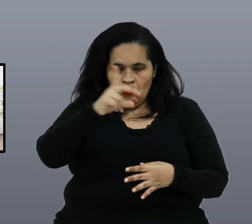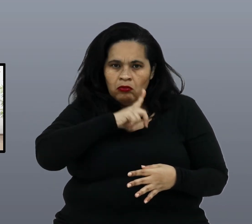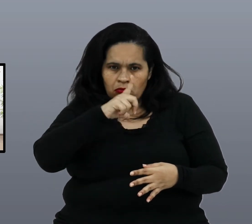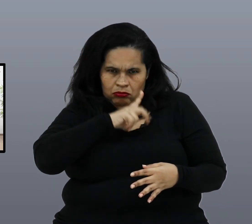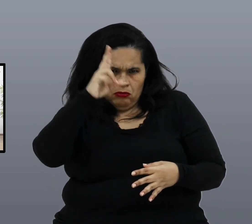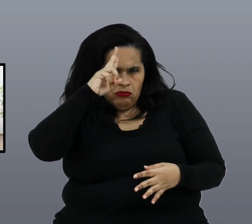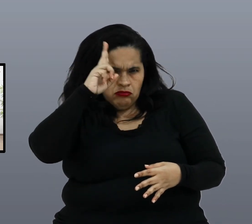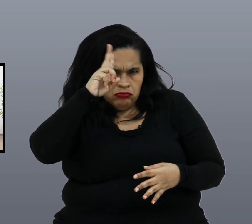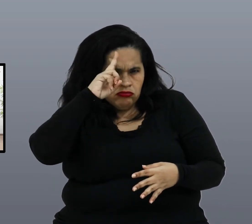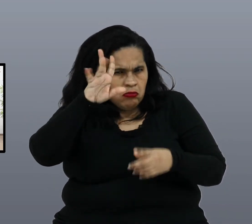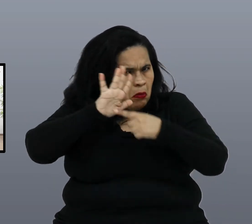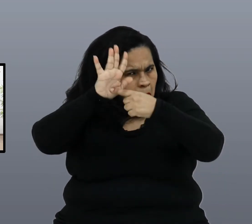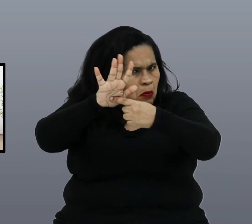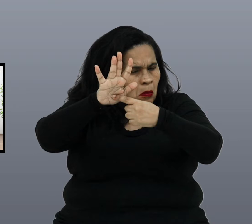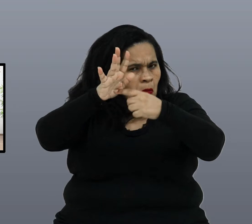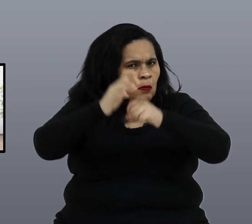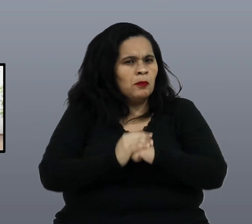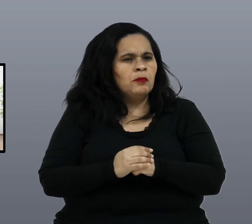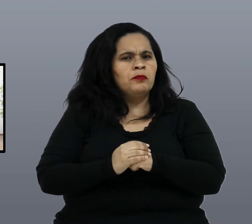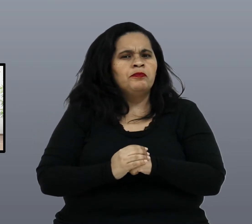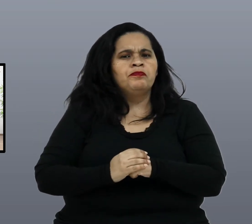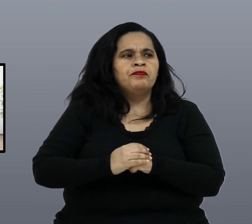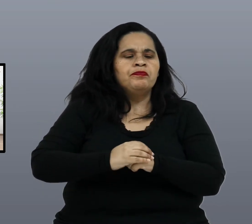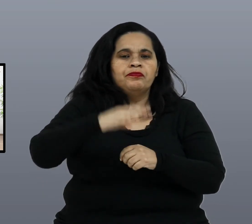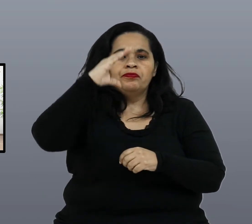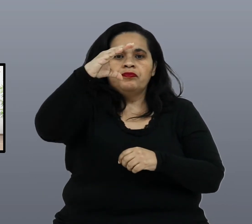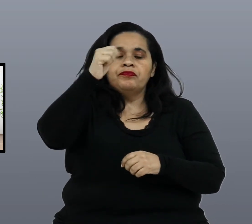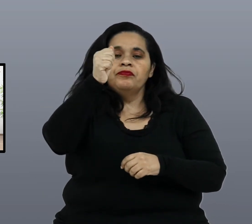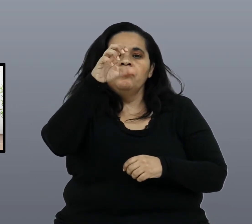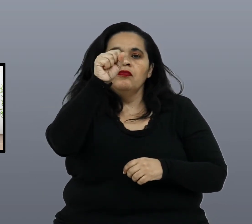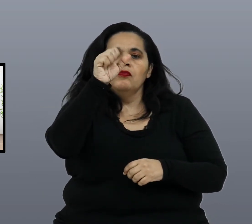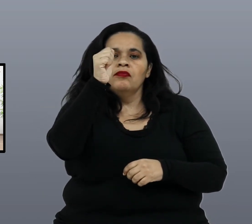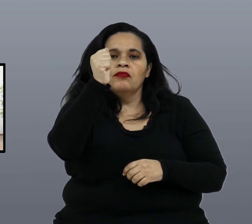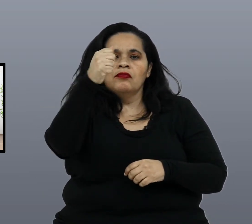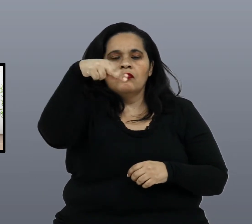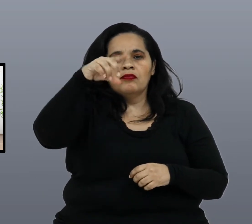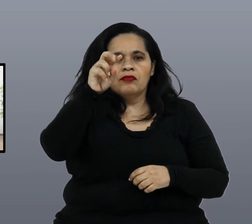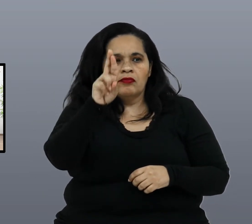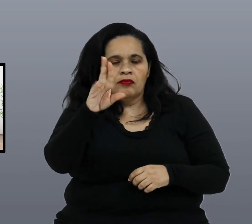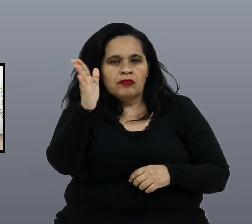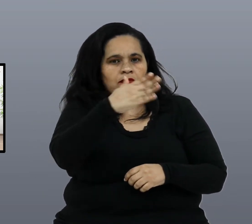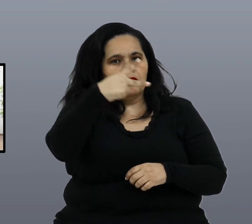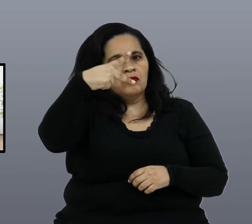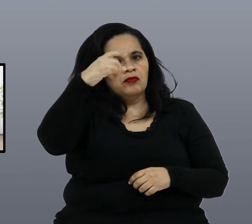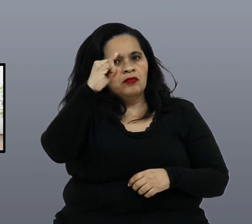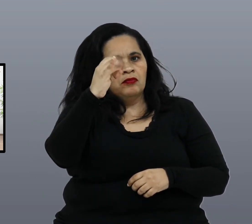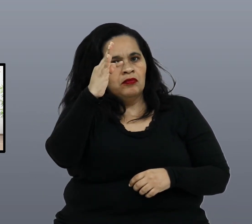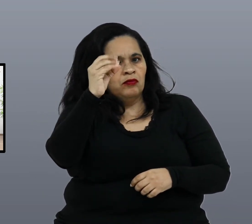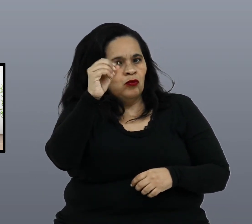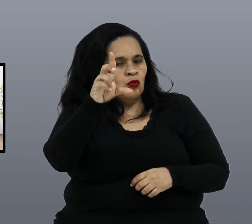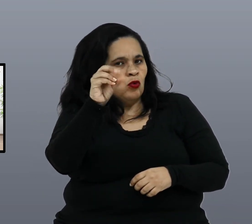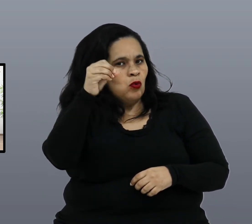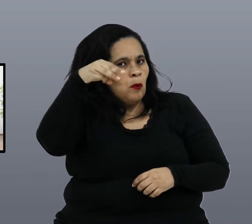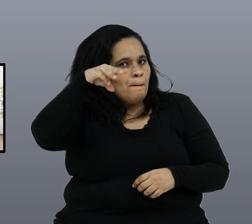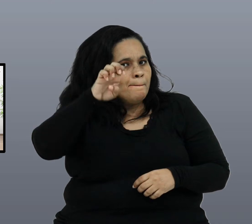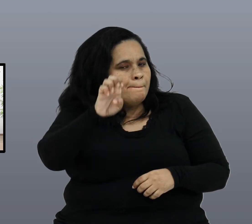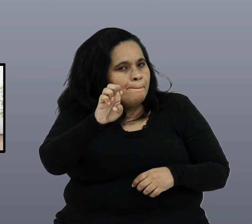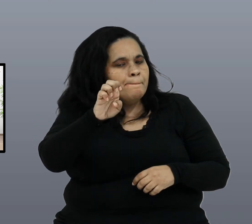registra que são eles: Cassandro, Ptolomeu, Licímaco e Seleuco.